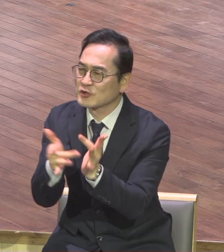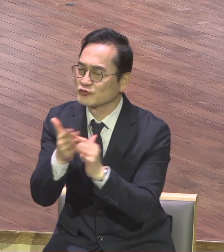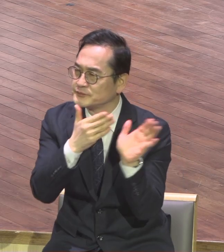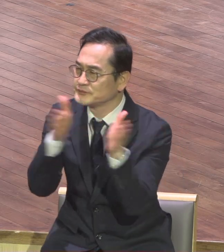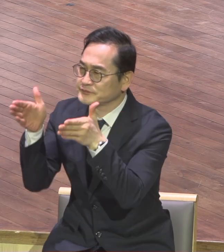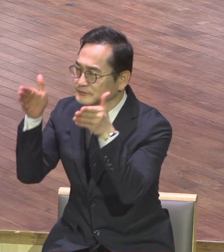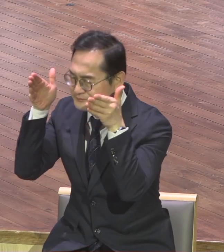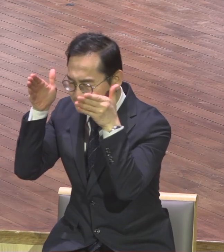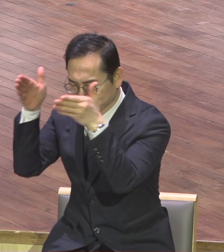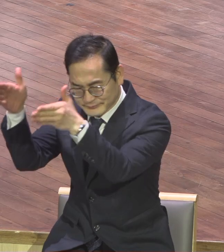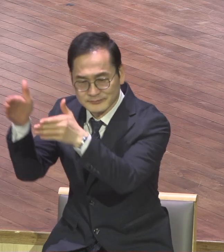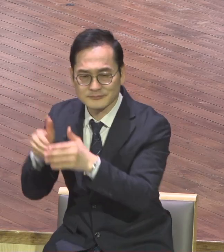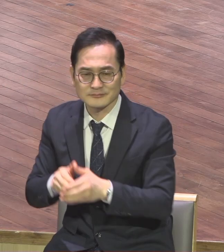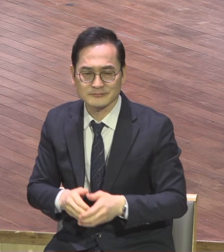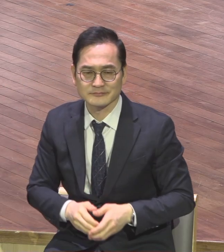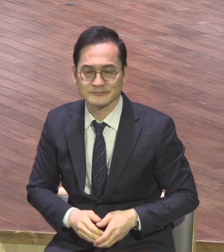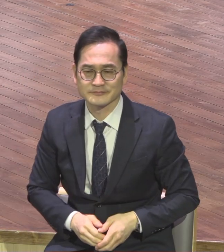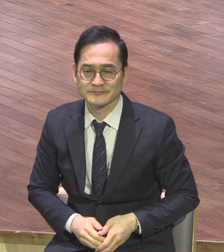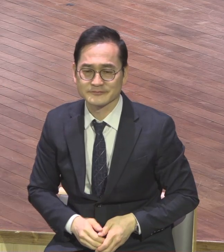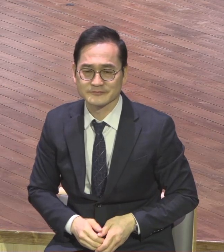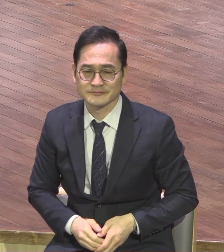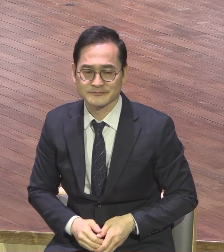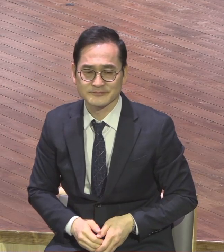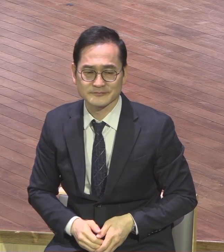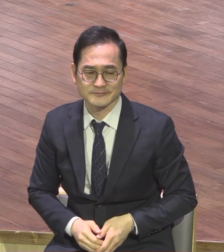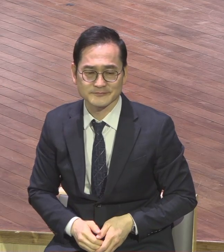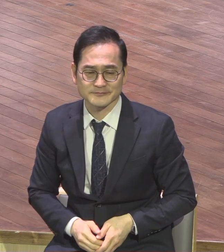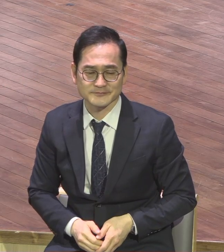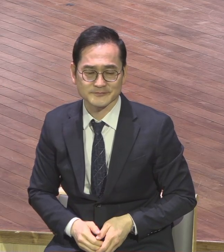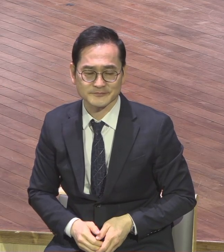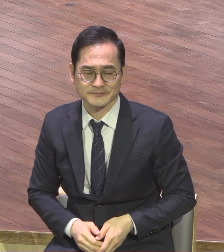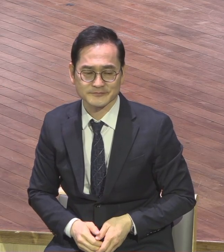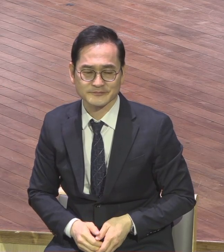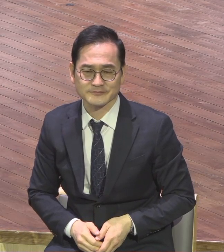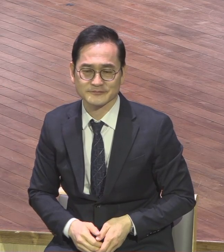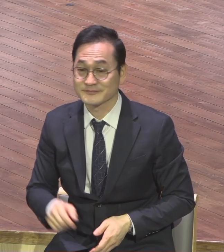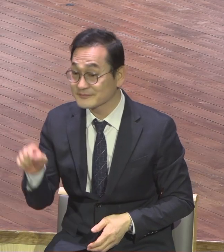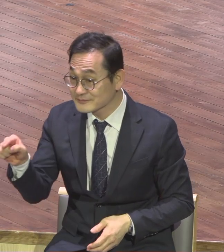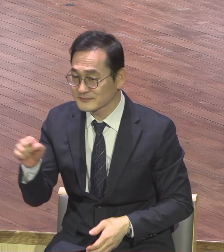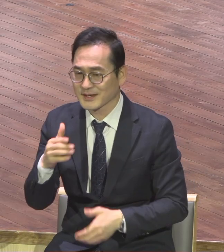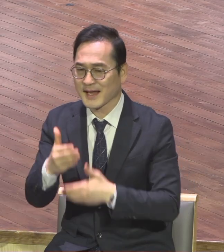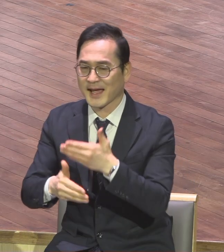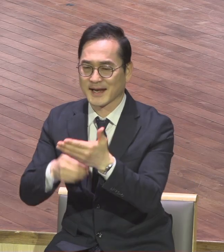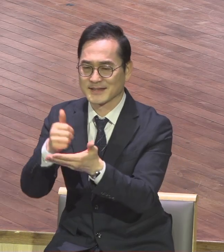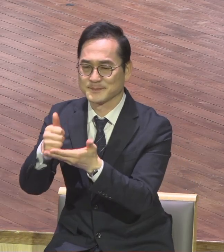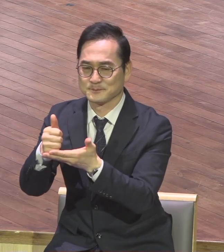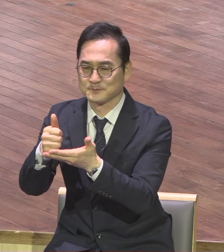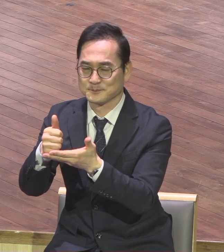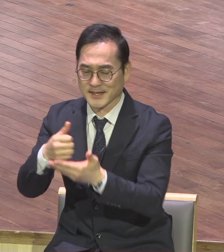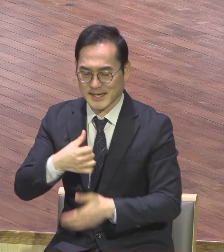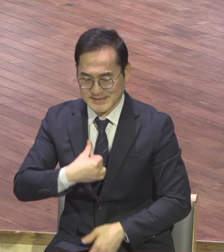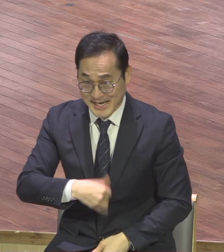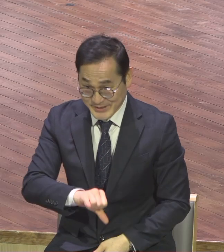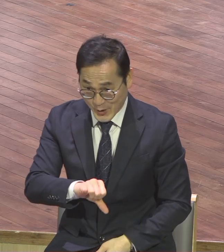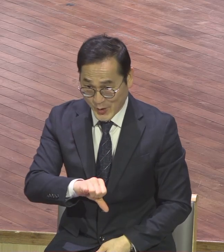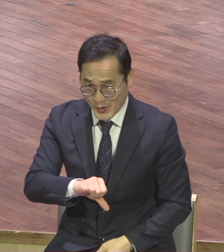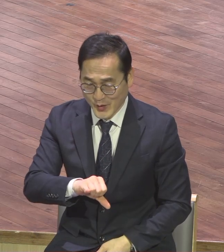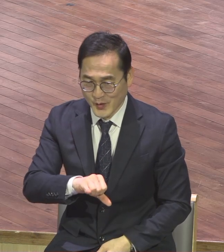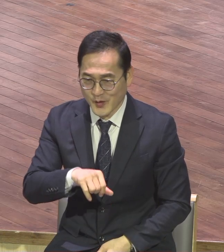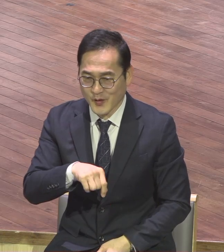오직이 돼야 돼요. 이런 사람을 시대적으로 씁니다. 이것이 하나님의 자녀 된 우리가